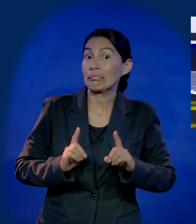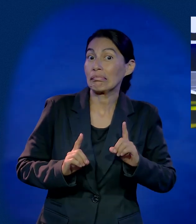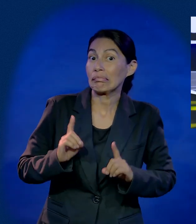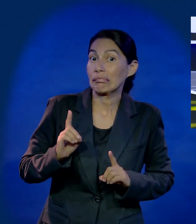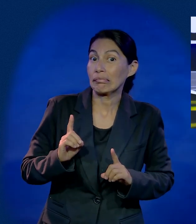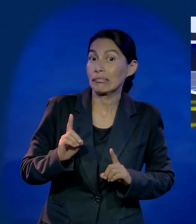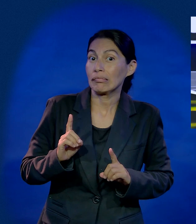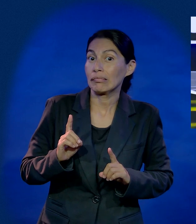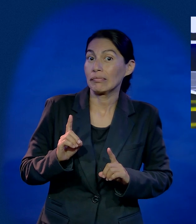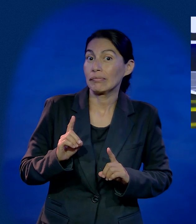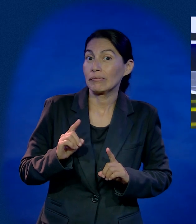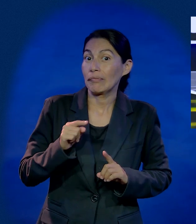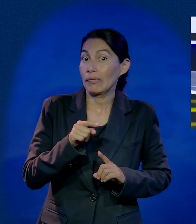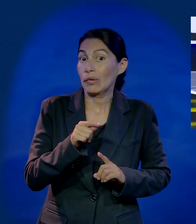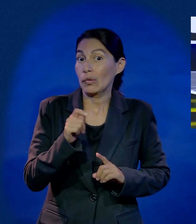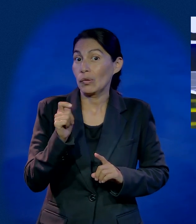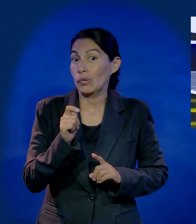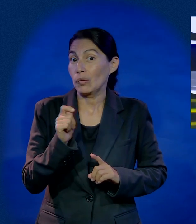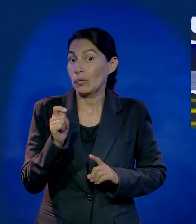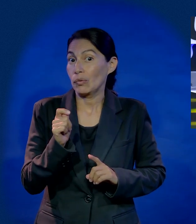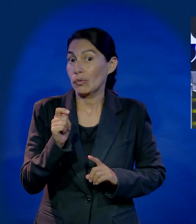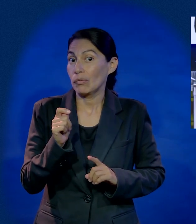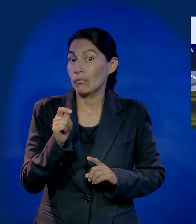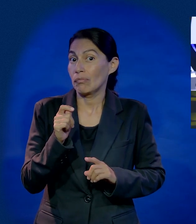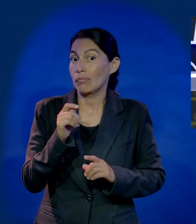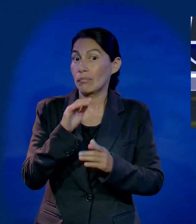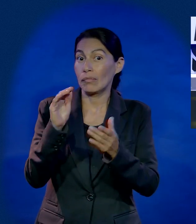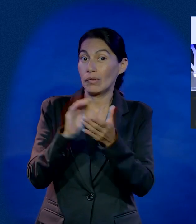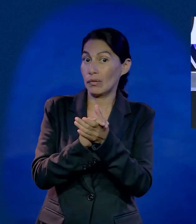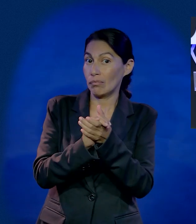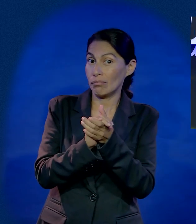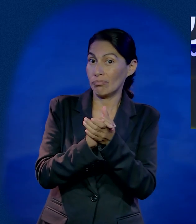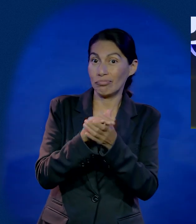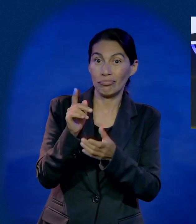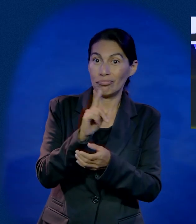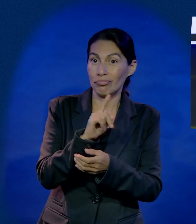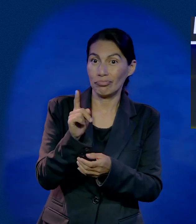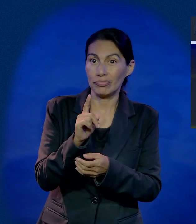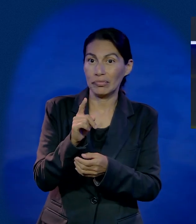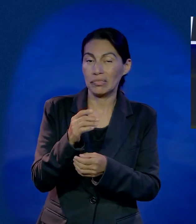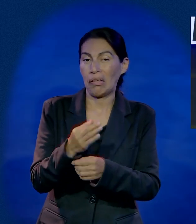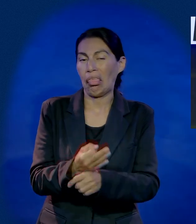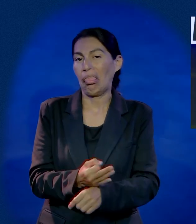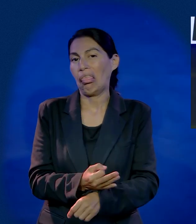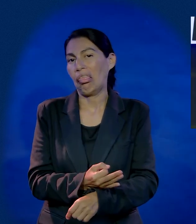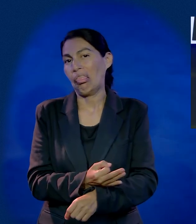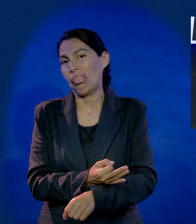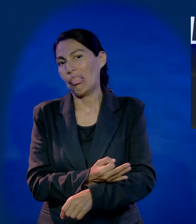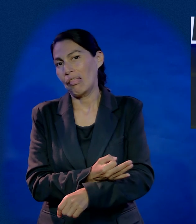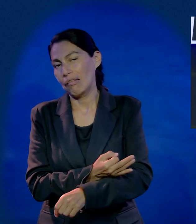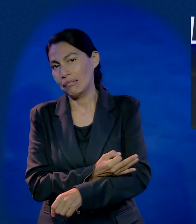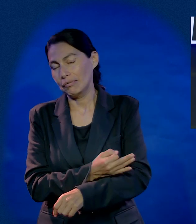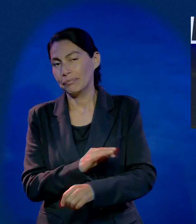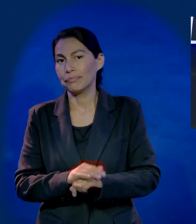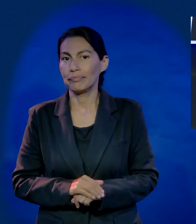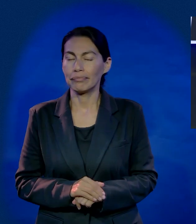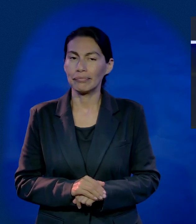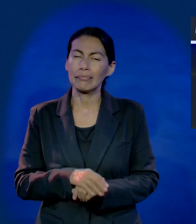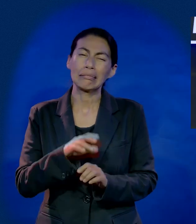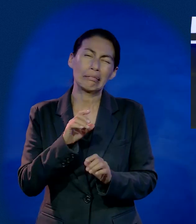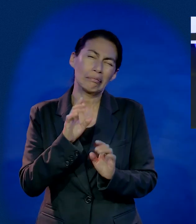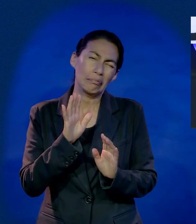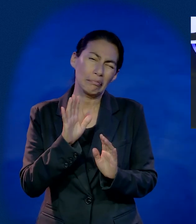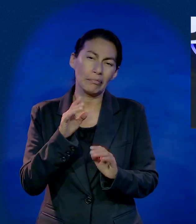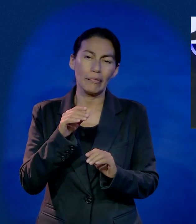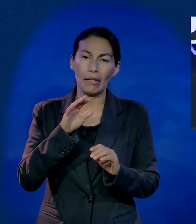está. Pero ahora su media naranja no le pide matrimonio, se está tardando de más. Vamos a suponer